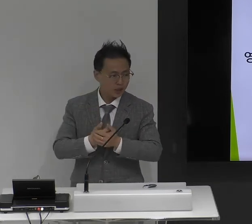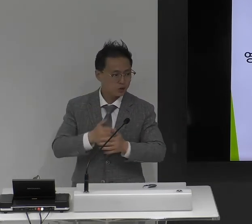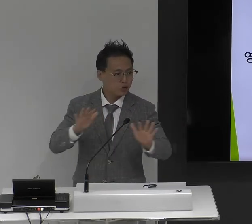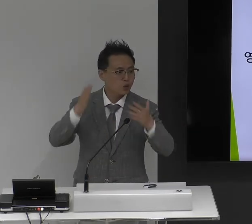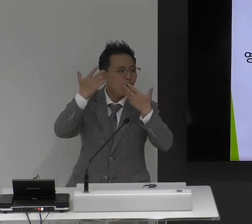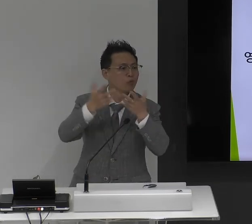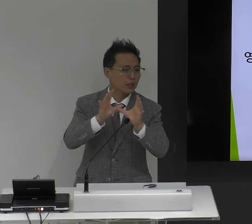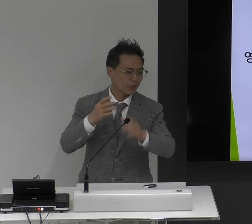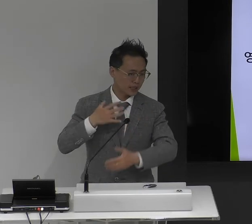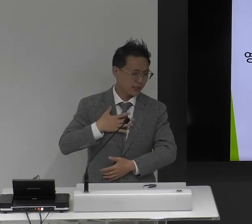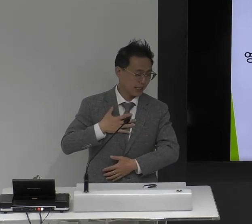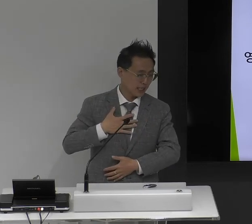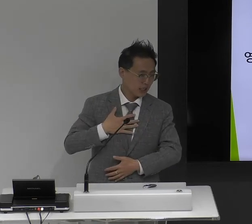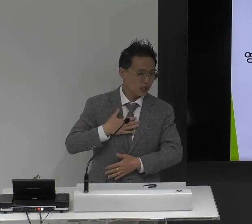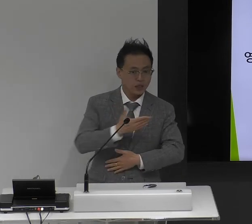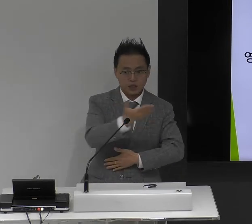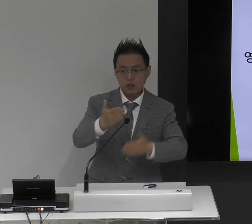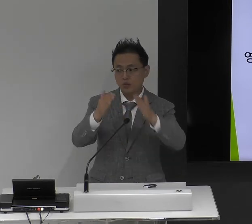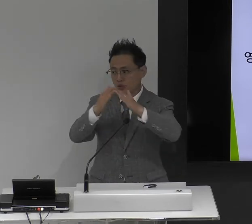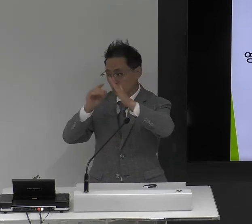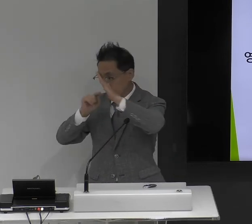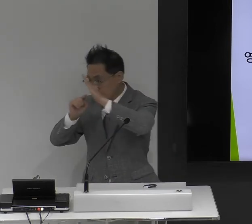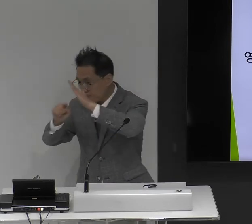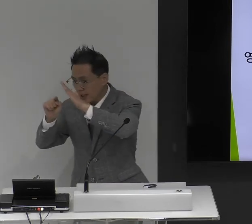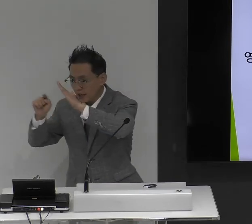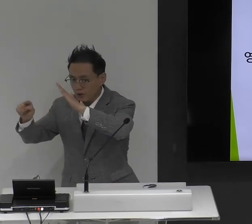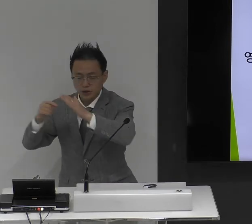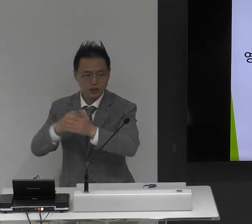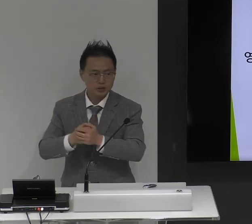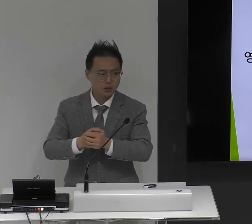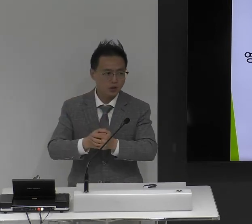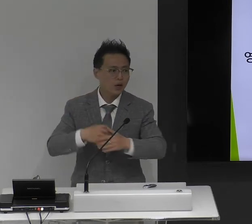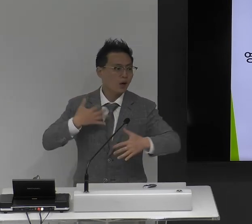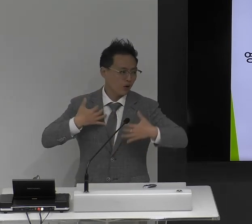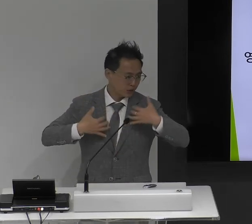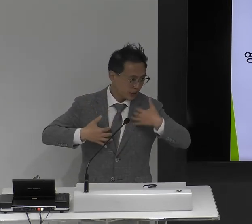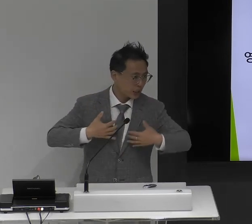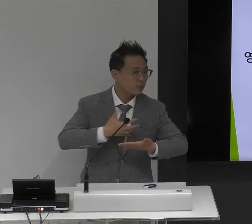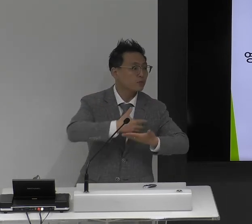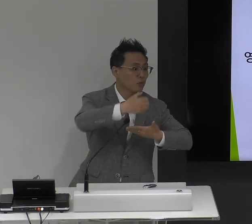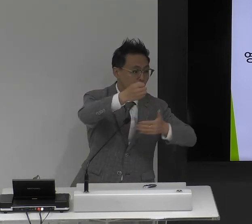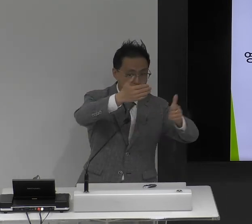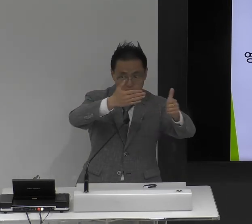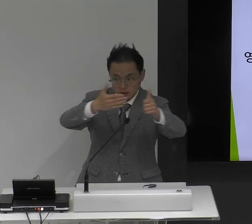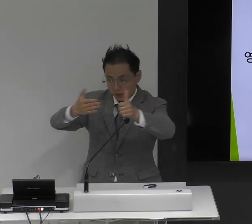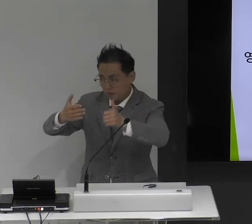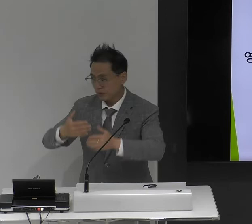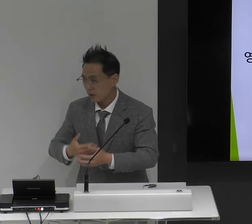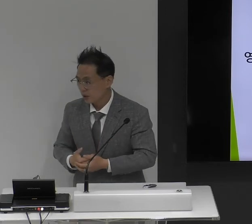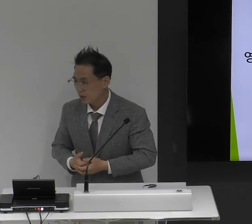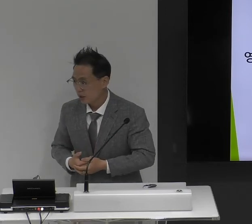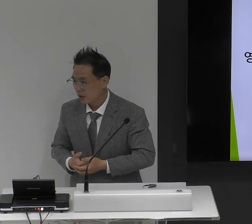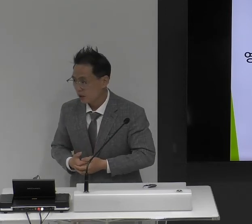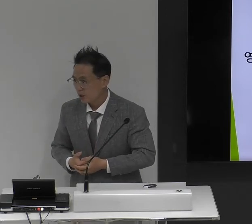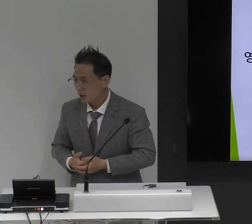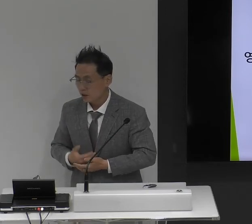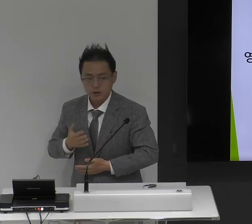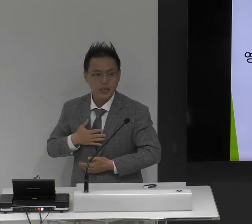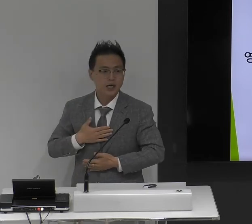우리 농아부 담당하는 제가 여러분들 집에 신방 가는 것에 대해서 언제나 기쁨으로 맞이하시기 바랍니다. 그리고 제가